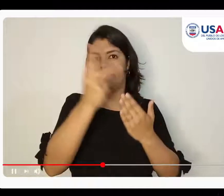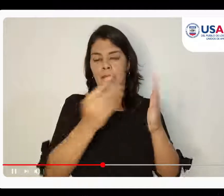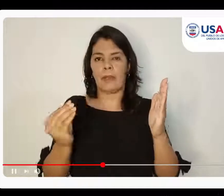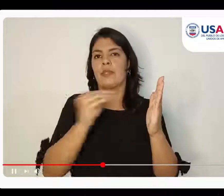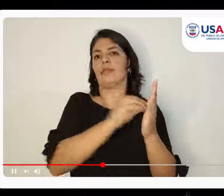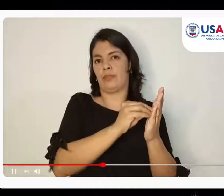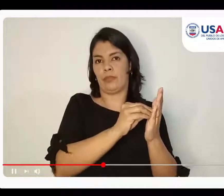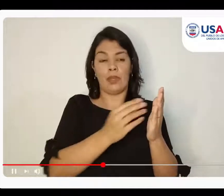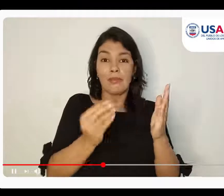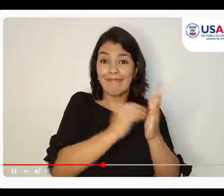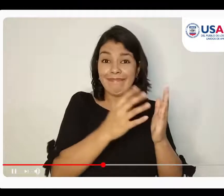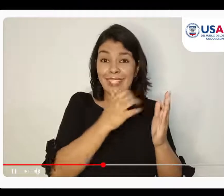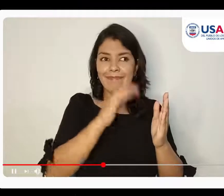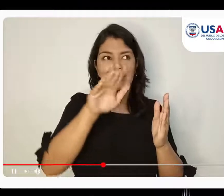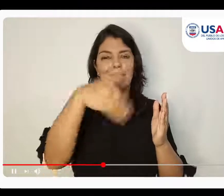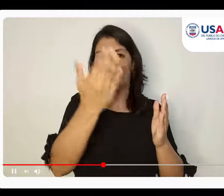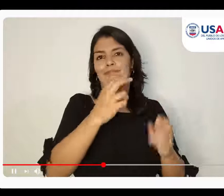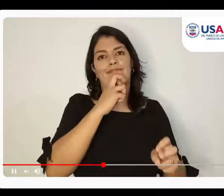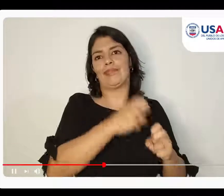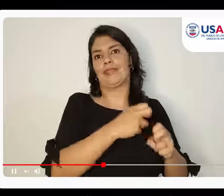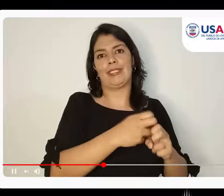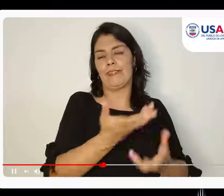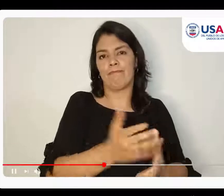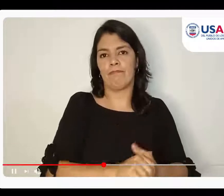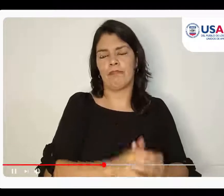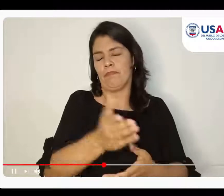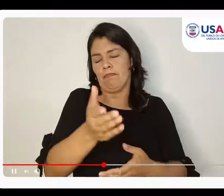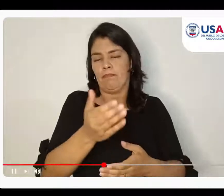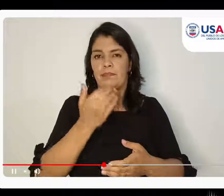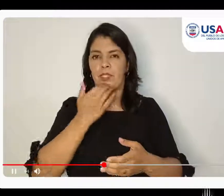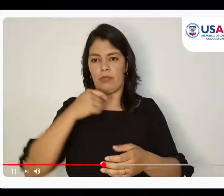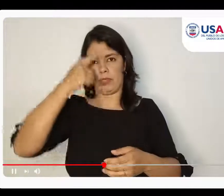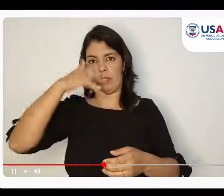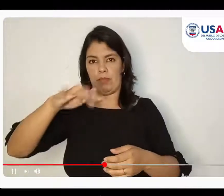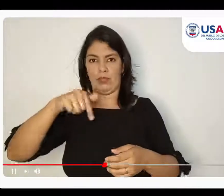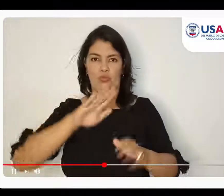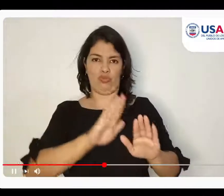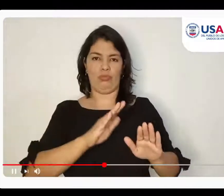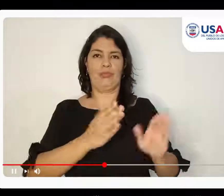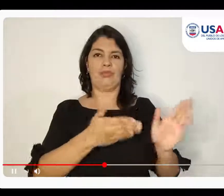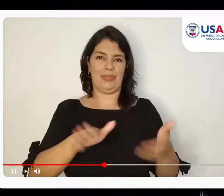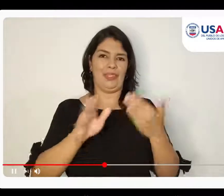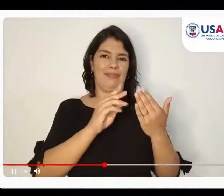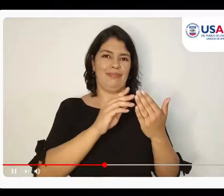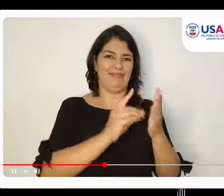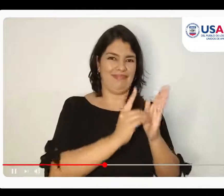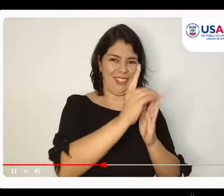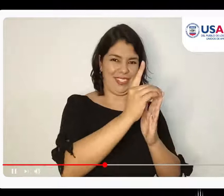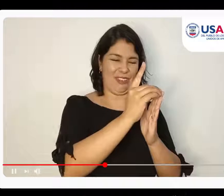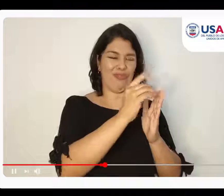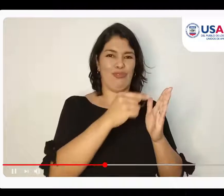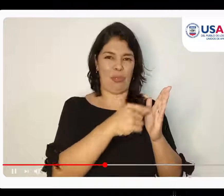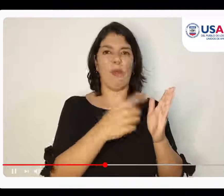pues básicamente no se puede ejecutar. Entonces, por ejemplo, el plan de desarrollo de aquí de Santa Marta incluye el